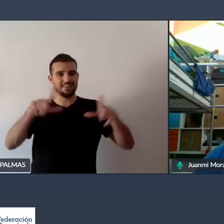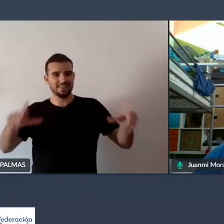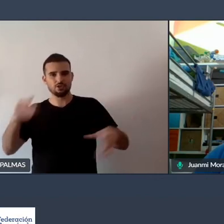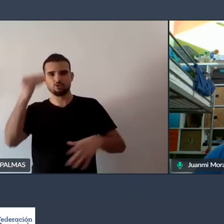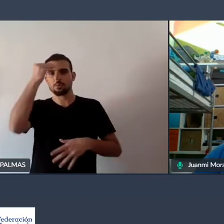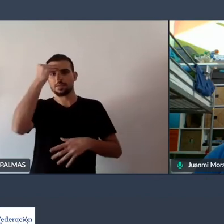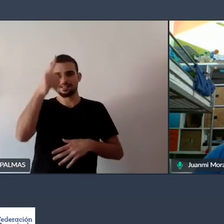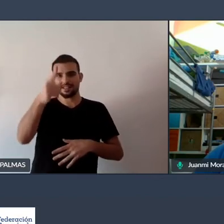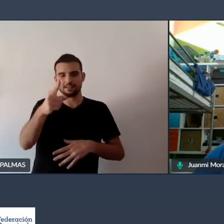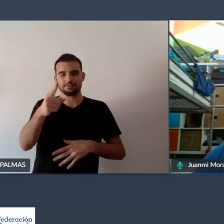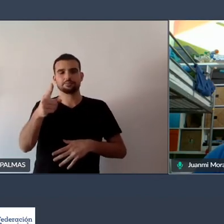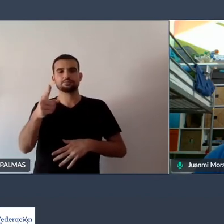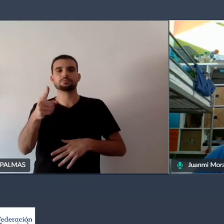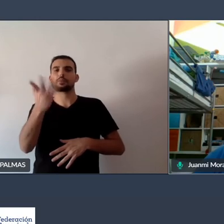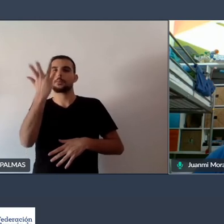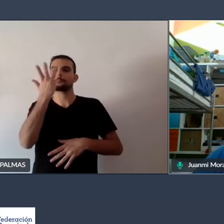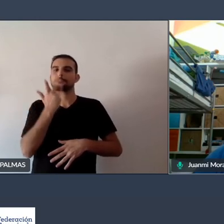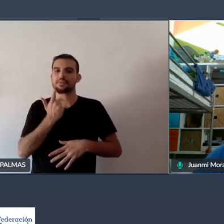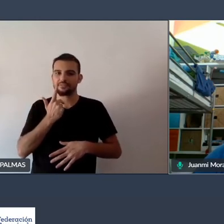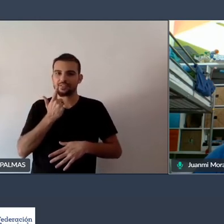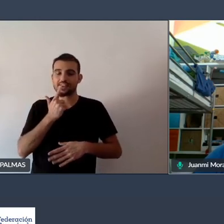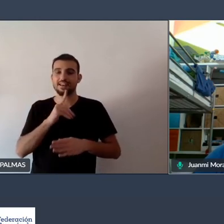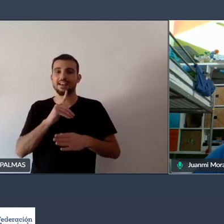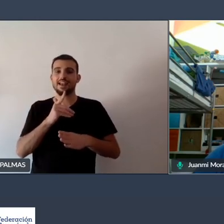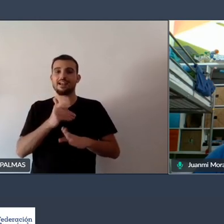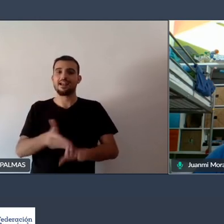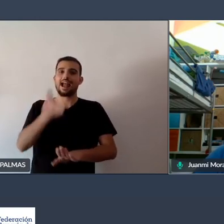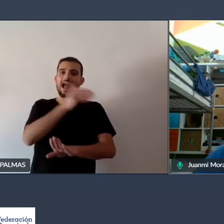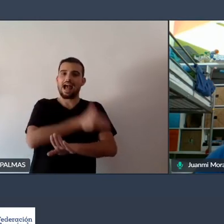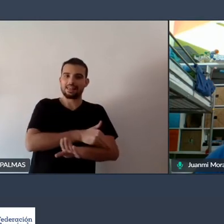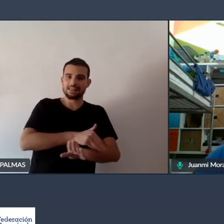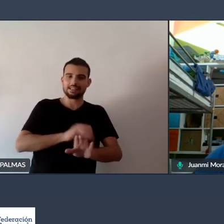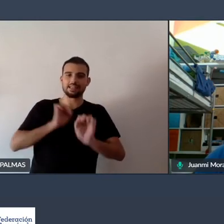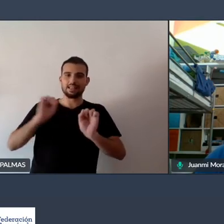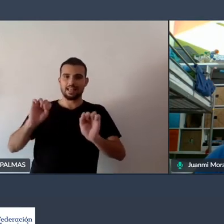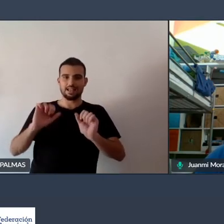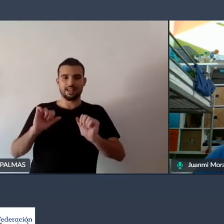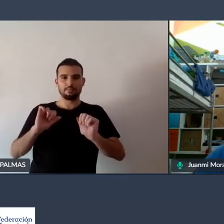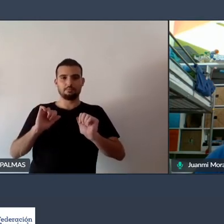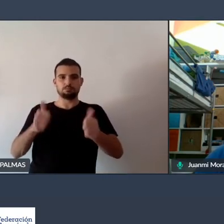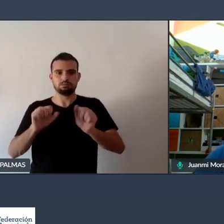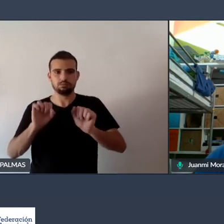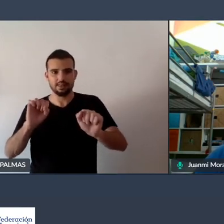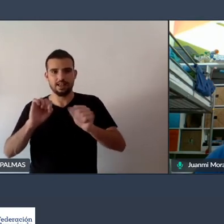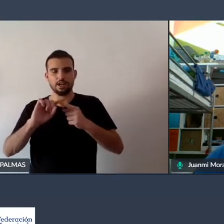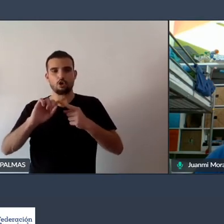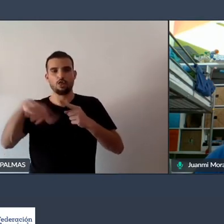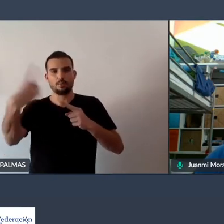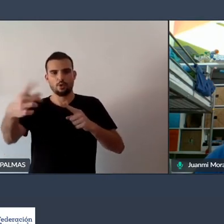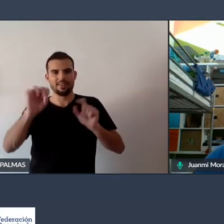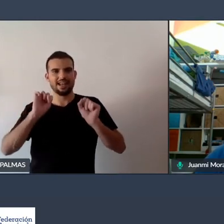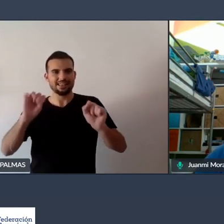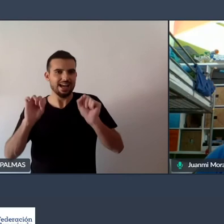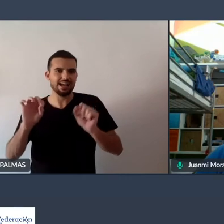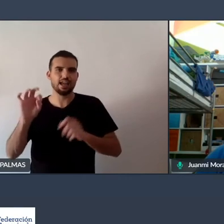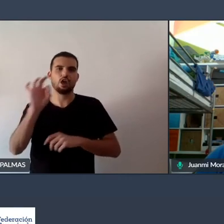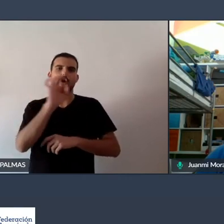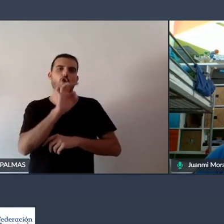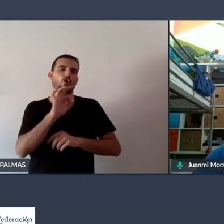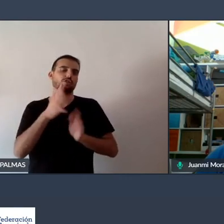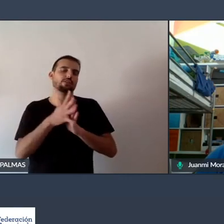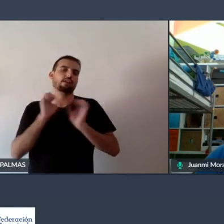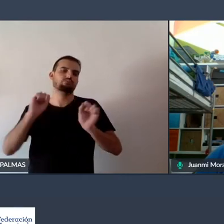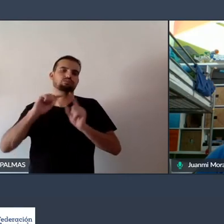esas situaciones se den antes, al principio del ataque, antes de empezar con esos sets, o después como consecuencia de alguna